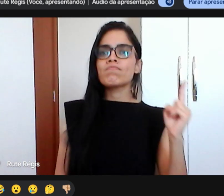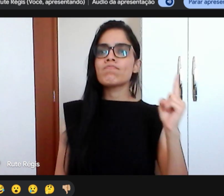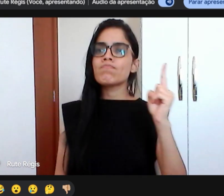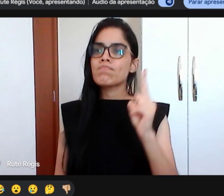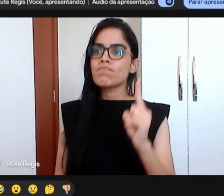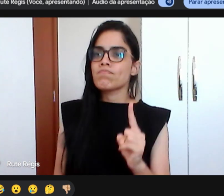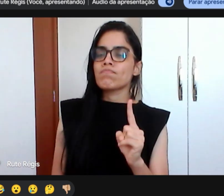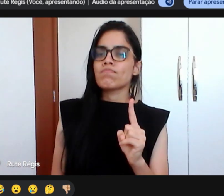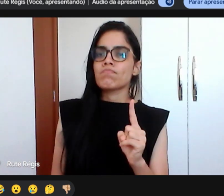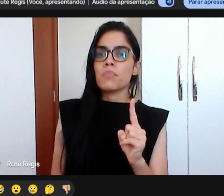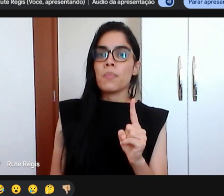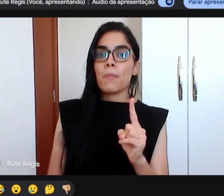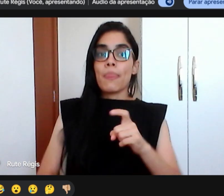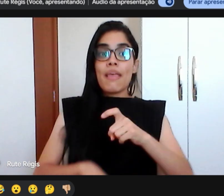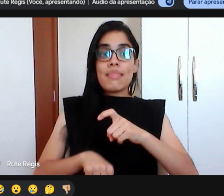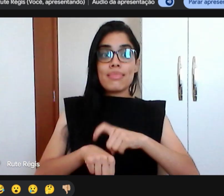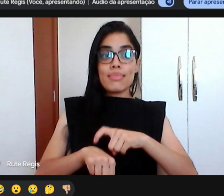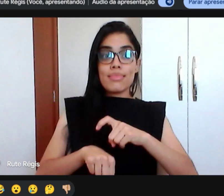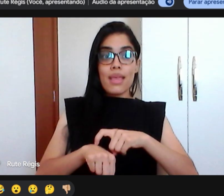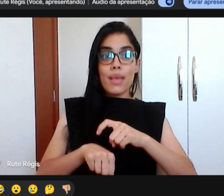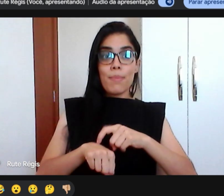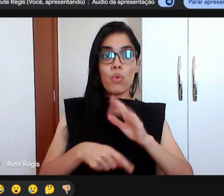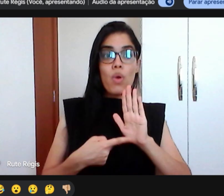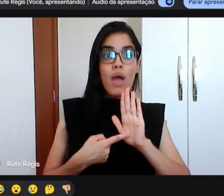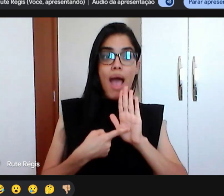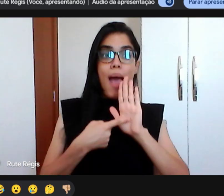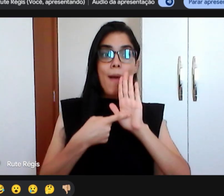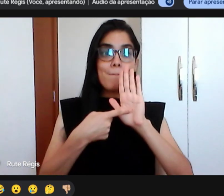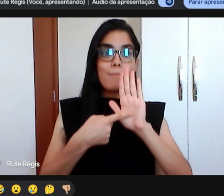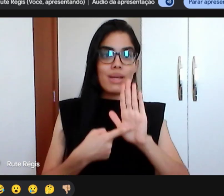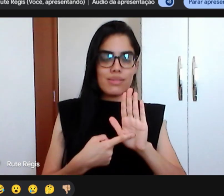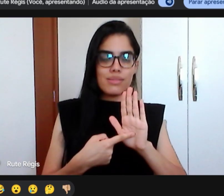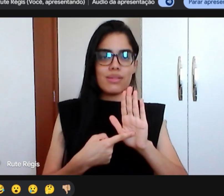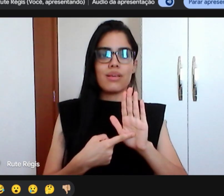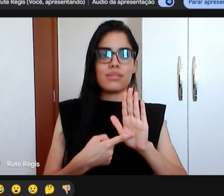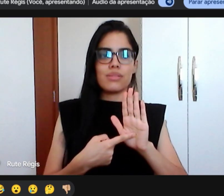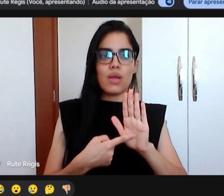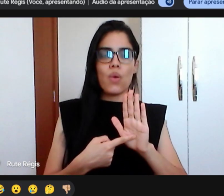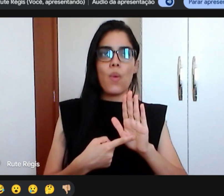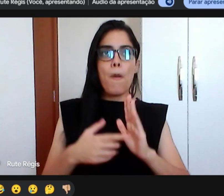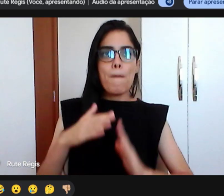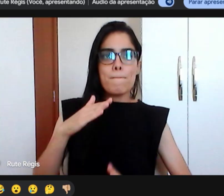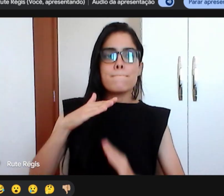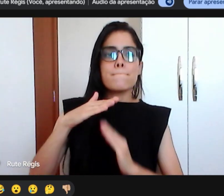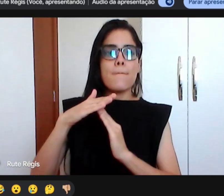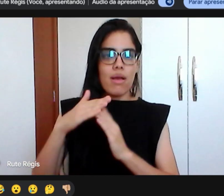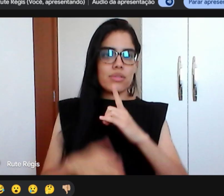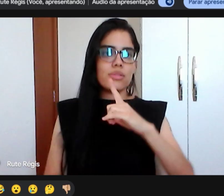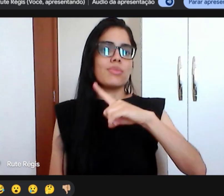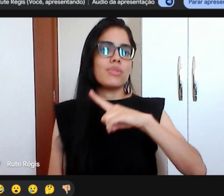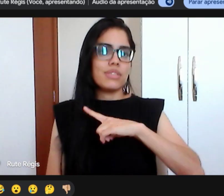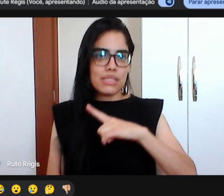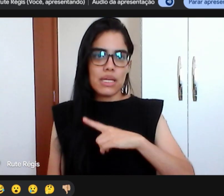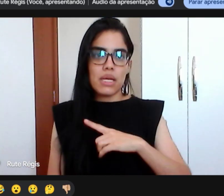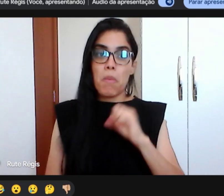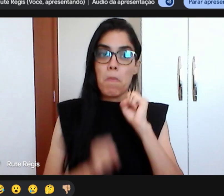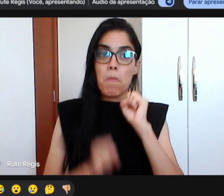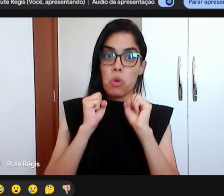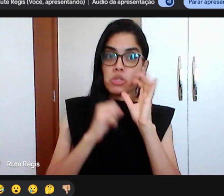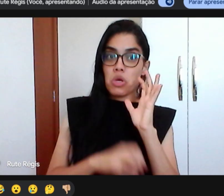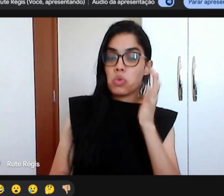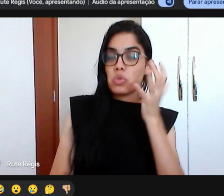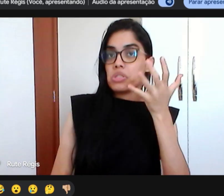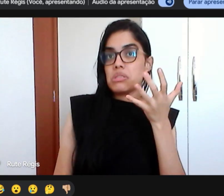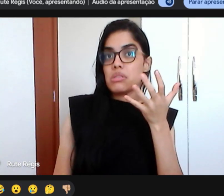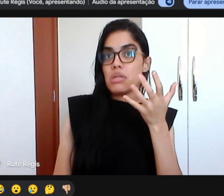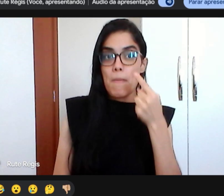ele, ali naquele espaço de apresentação, ele tem um tempo para apresentar, ele tem um